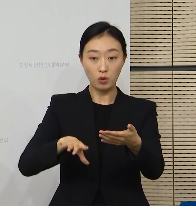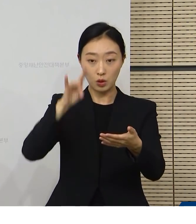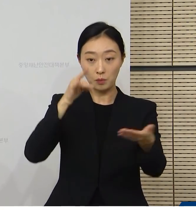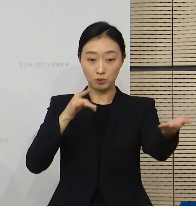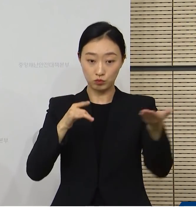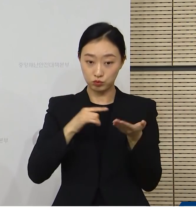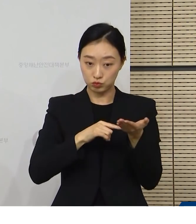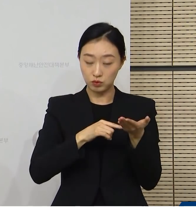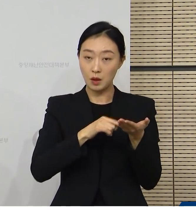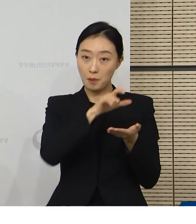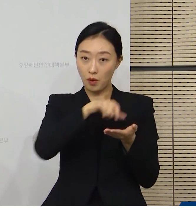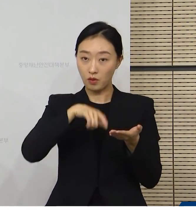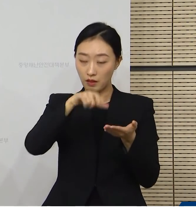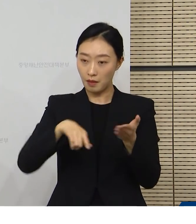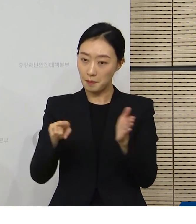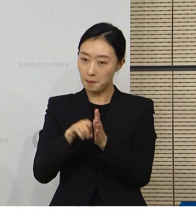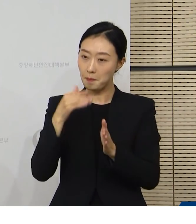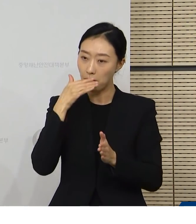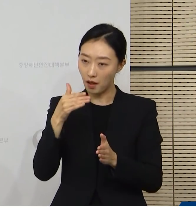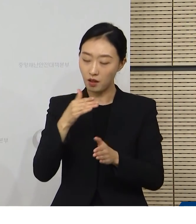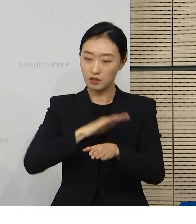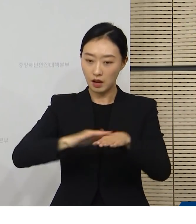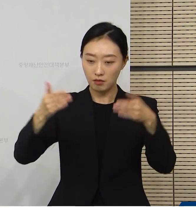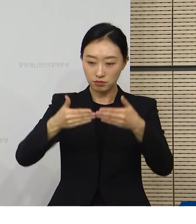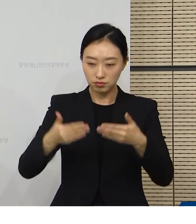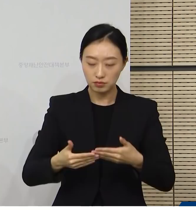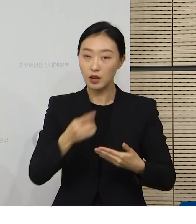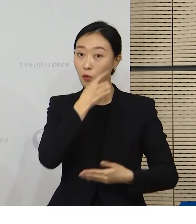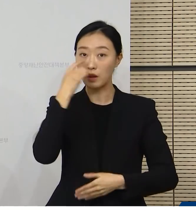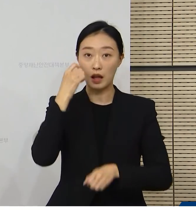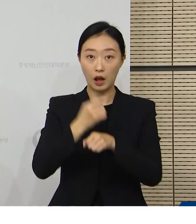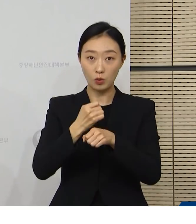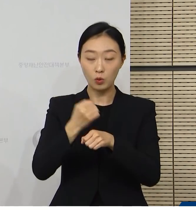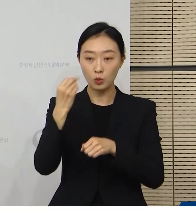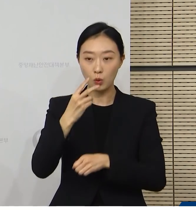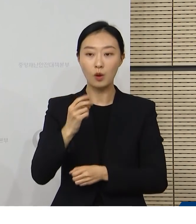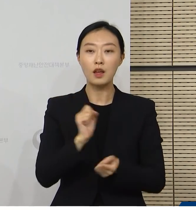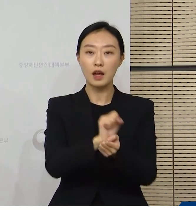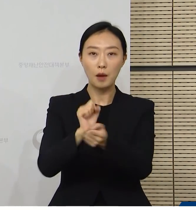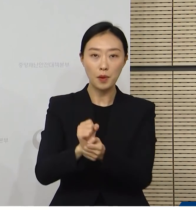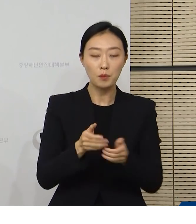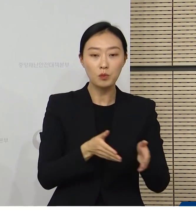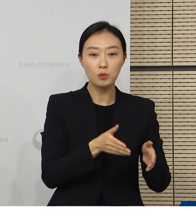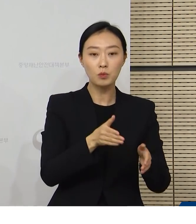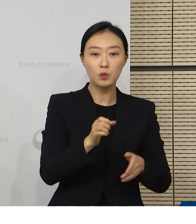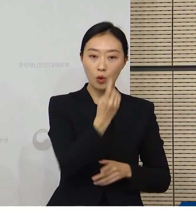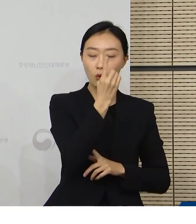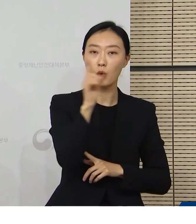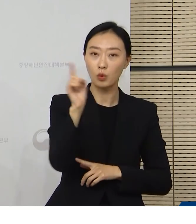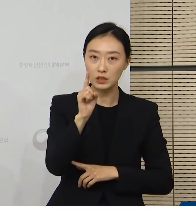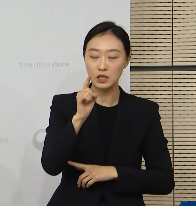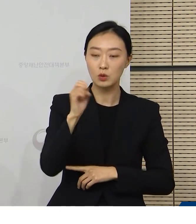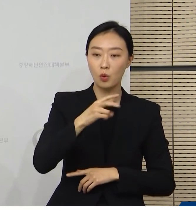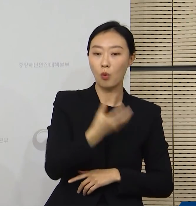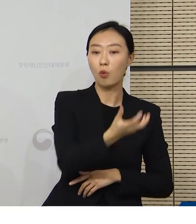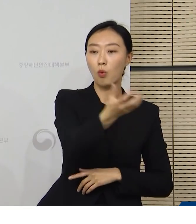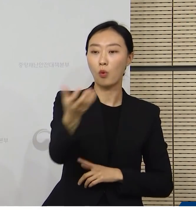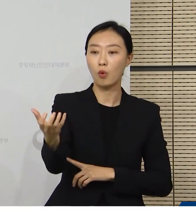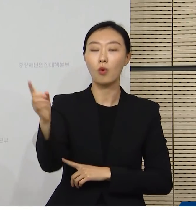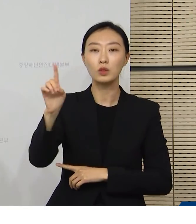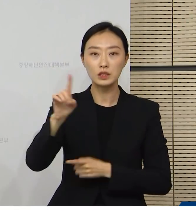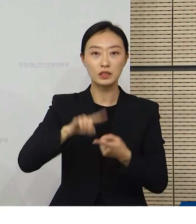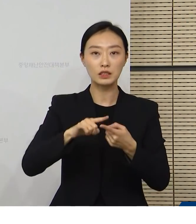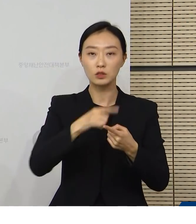신뢰성을 검증하고 신도들의 감염 경로와 이동 동선 등을 파악하기 위한 방역관리 목적의